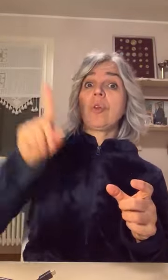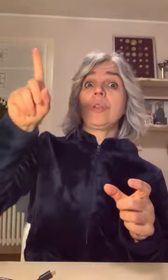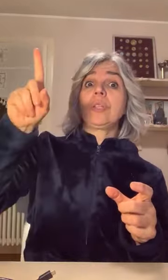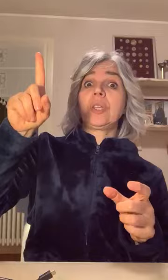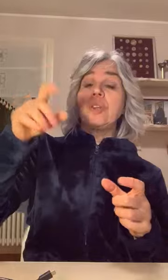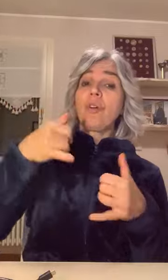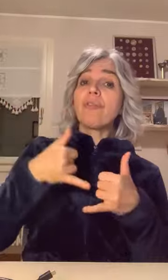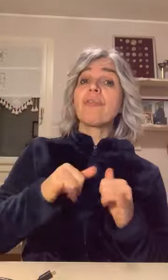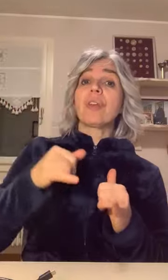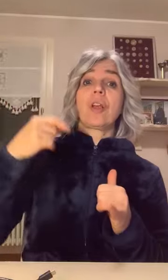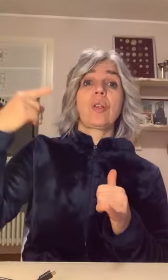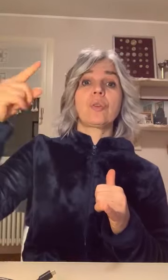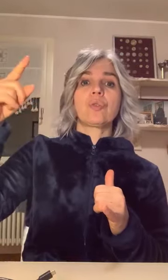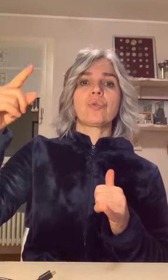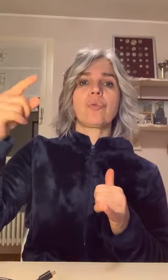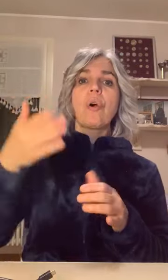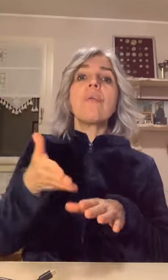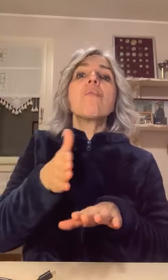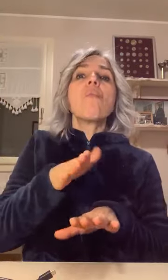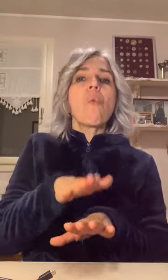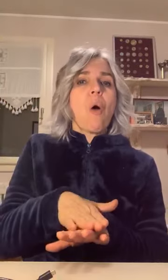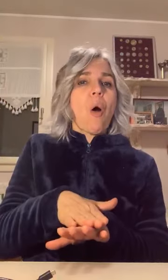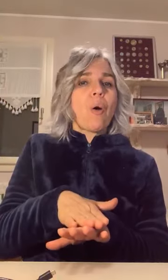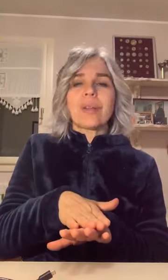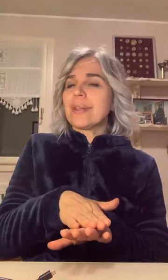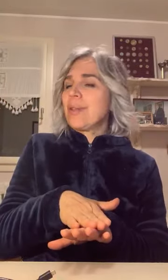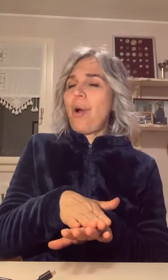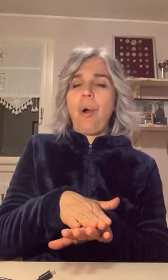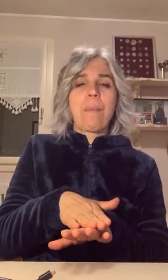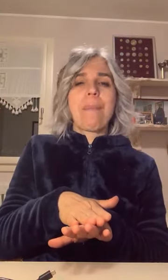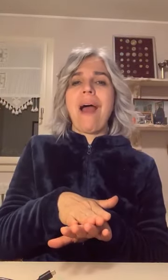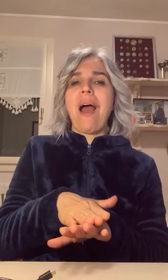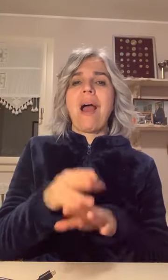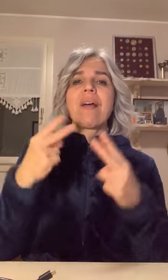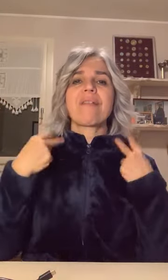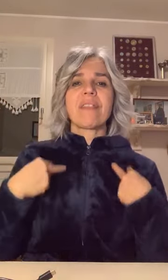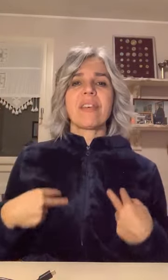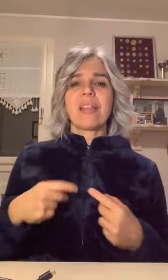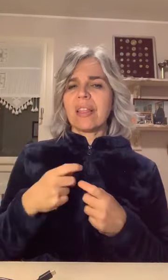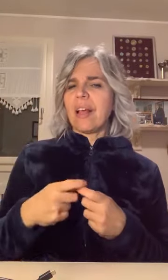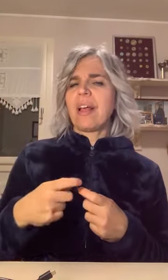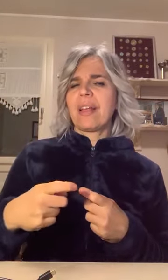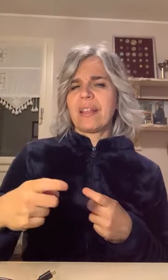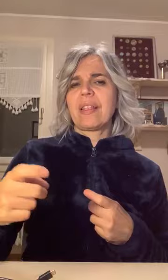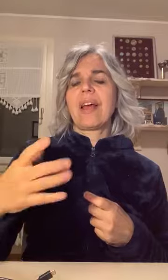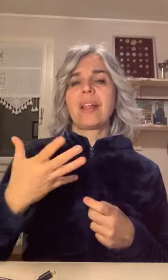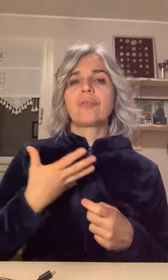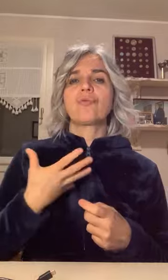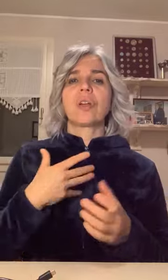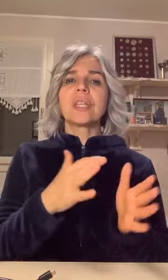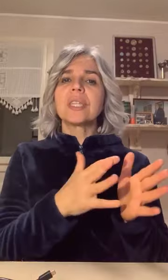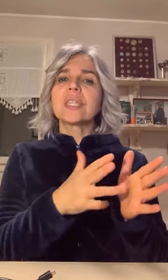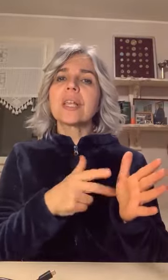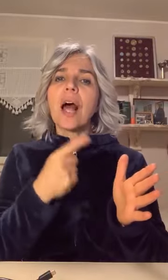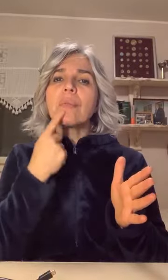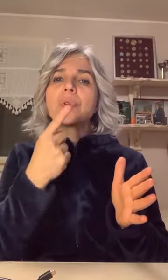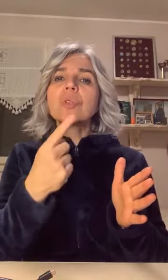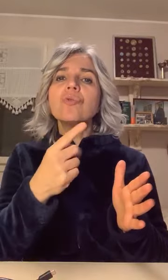Dio. Il Salmo 146, versetto 5 dice così: beato colui che ha l'Iddio di Giacobbe per il